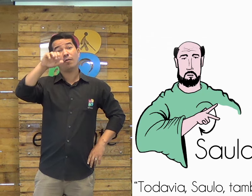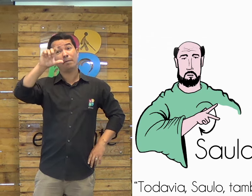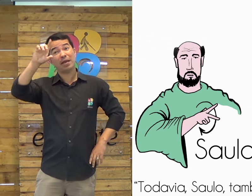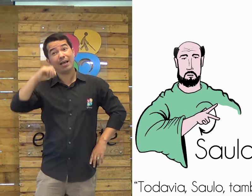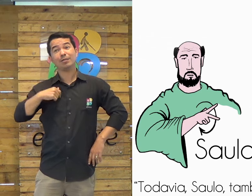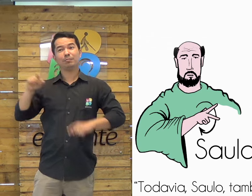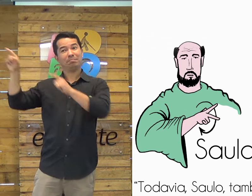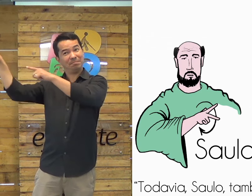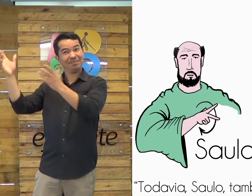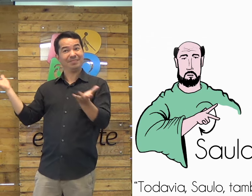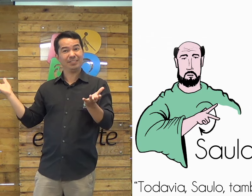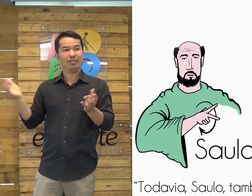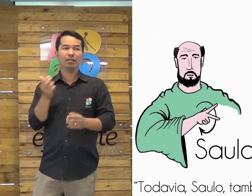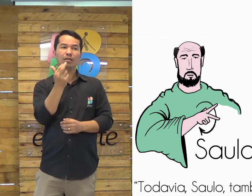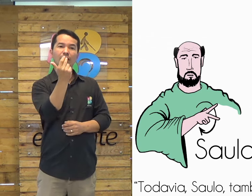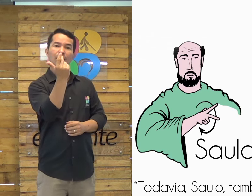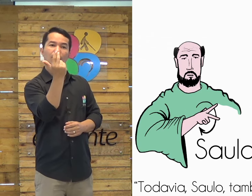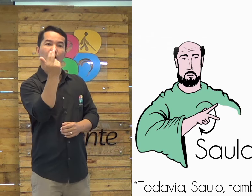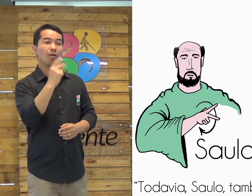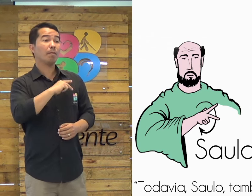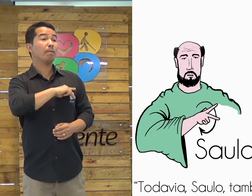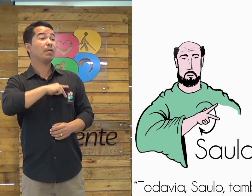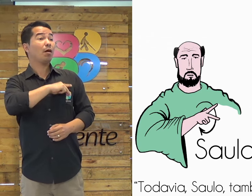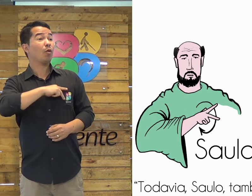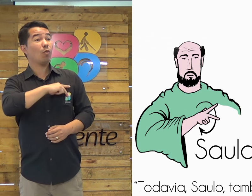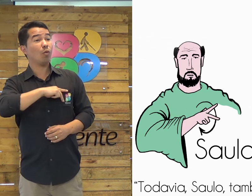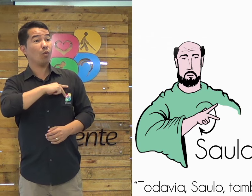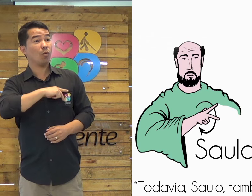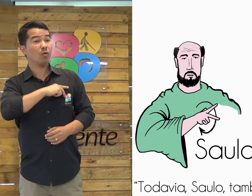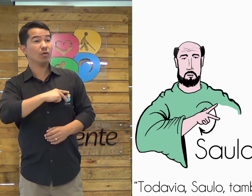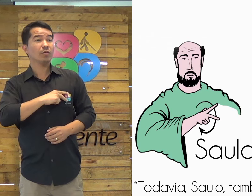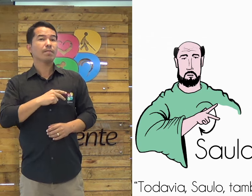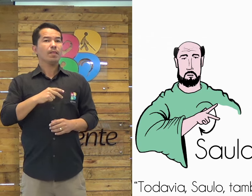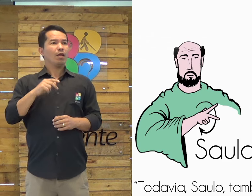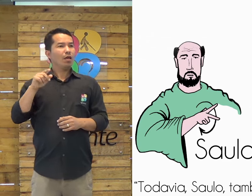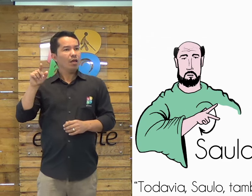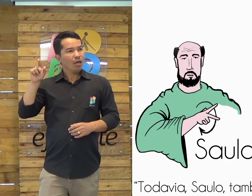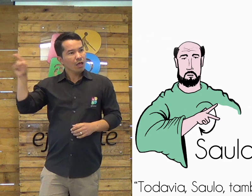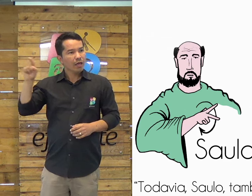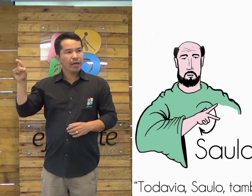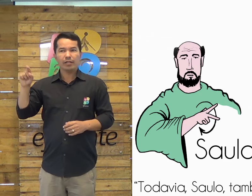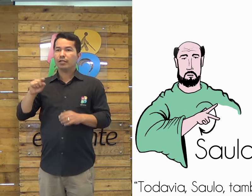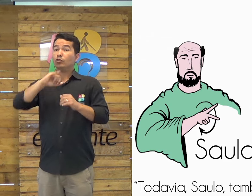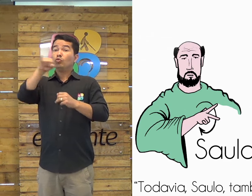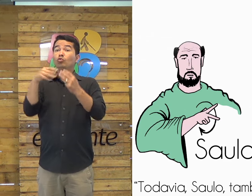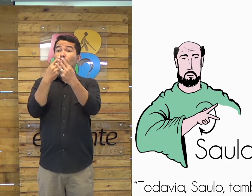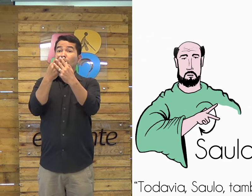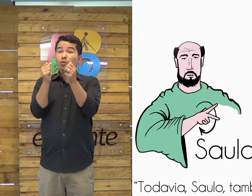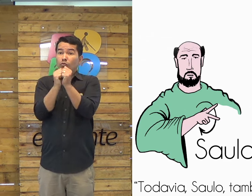vão conseguir. É melhor Melo, né? Mais fácil para eles aprenderem. É a mesma coisa com Paulo.